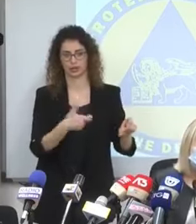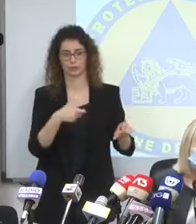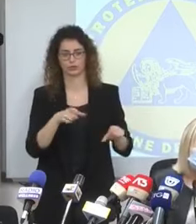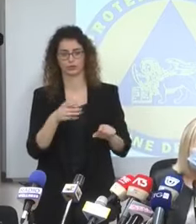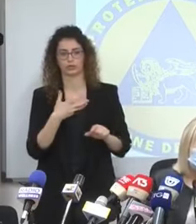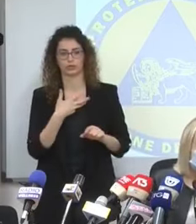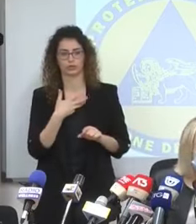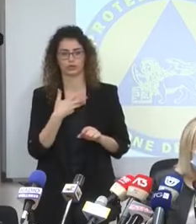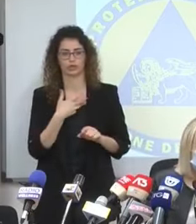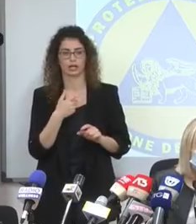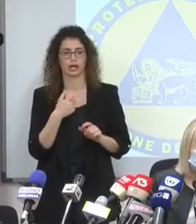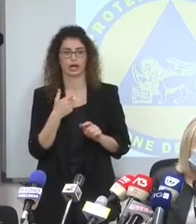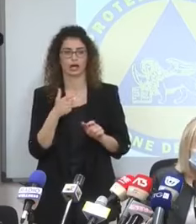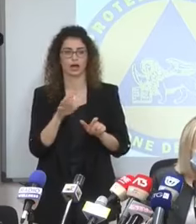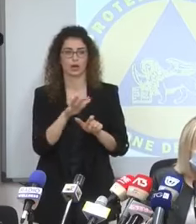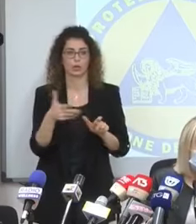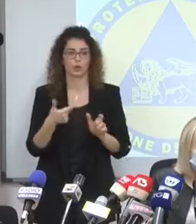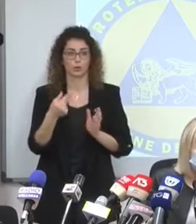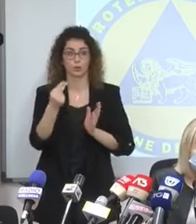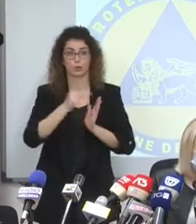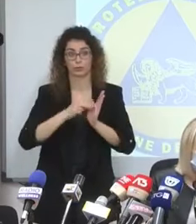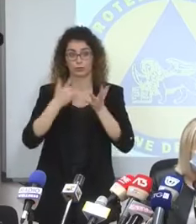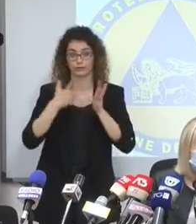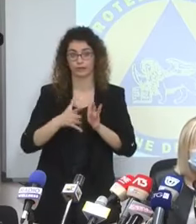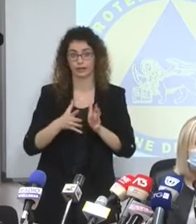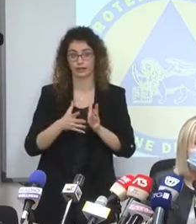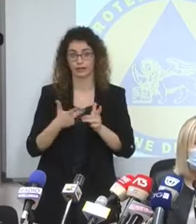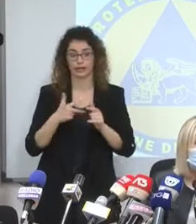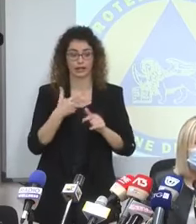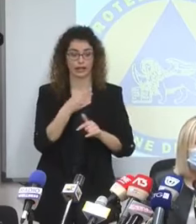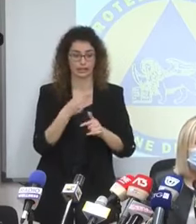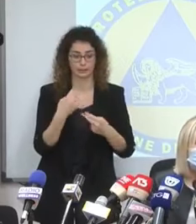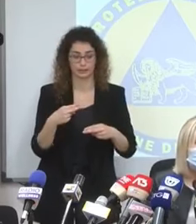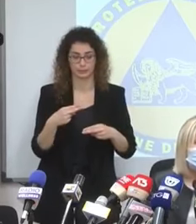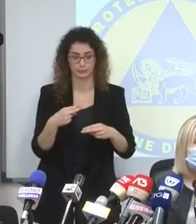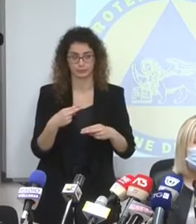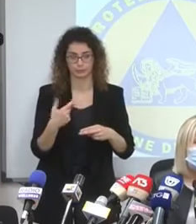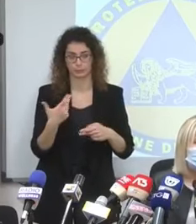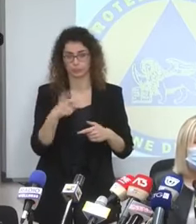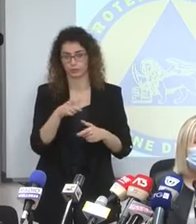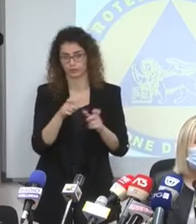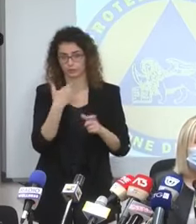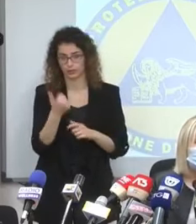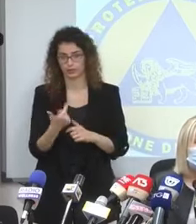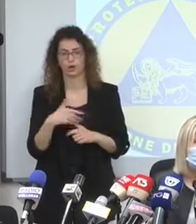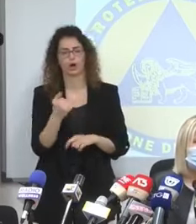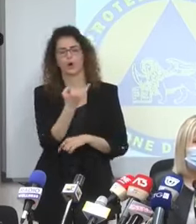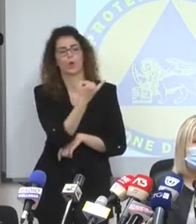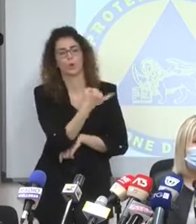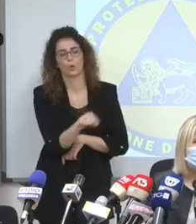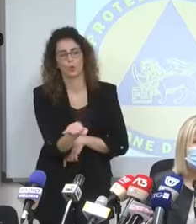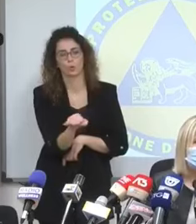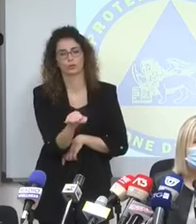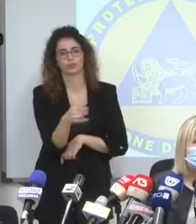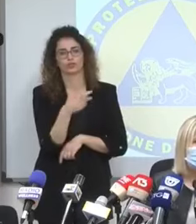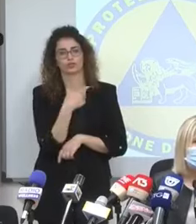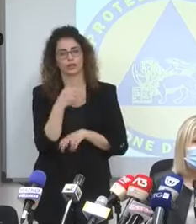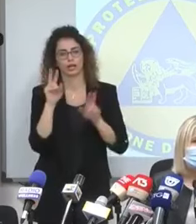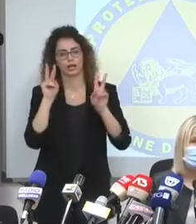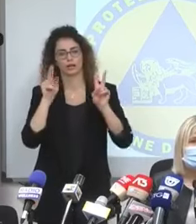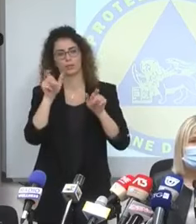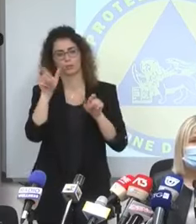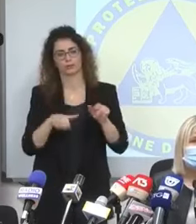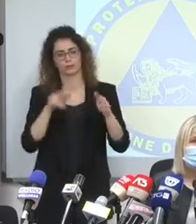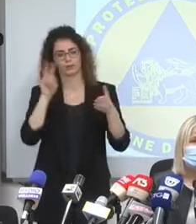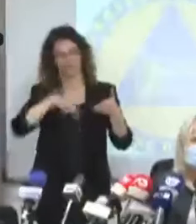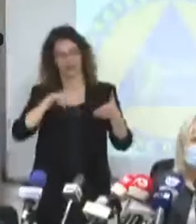eventualmente invece ce ne abbiamo prenotato che potrebbe rimanere senza, quindi penso che sia successo così. Ok, grazie. L'ultima cosa, una segnalazione che ci arriva da una lettrice